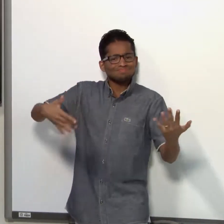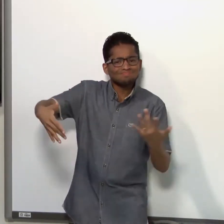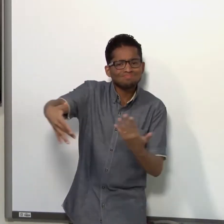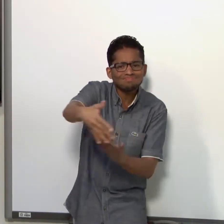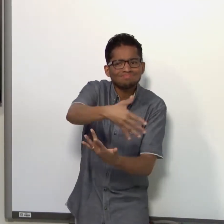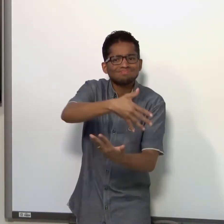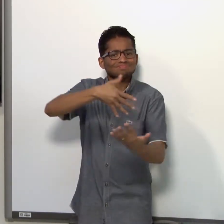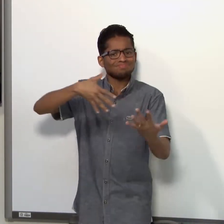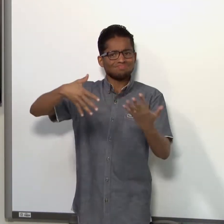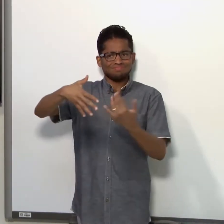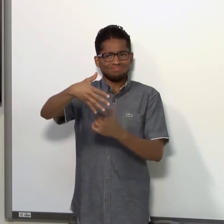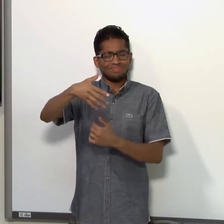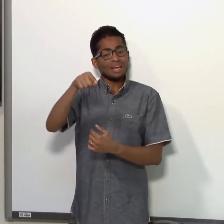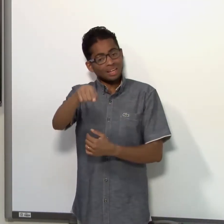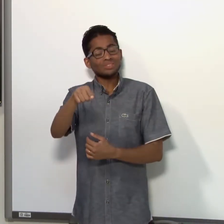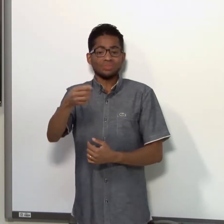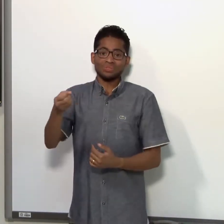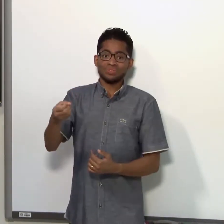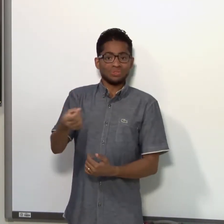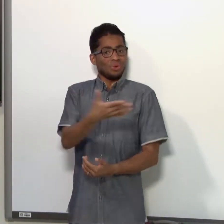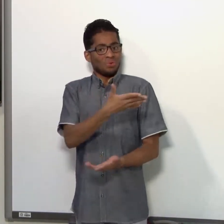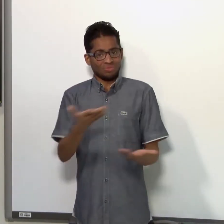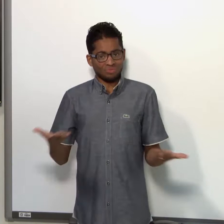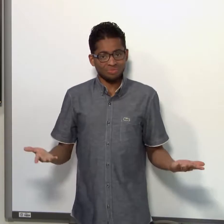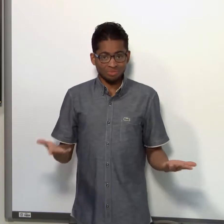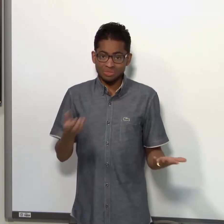de acordo com essa nova teoria, a teoria crítica.